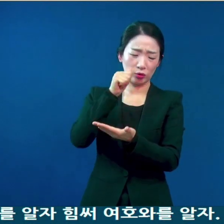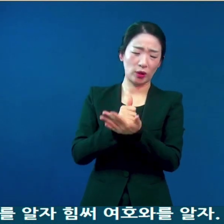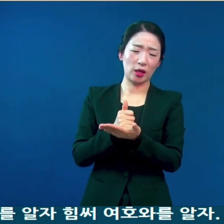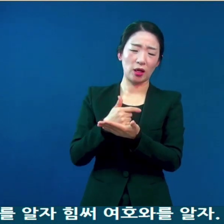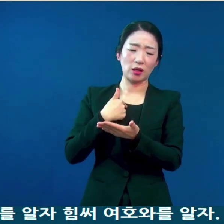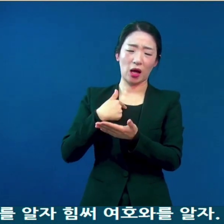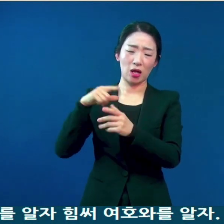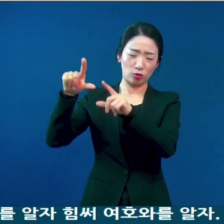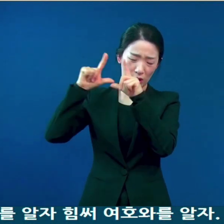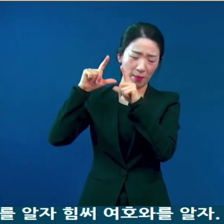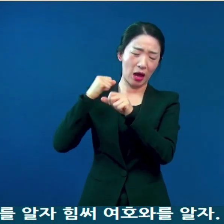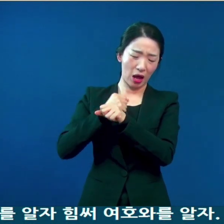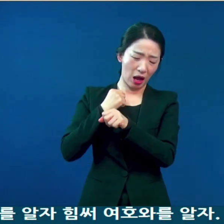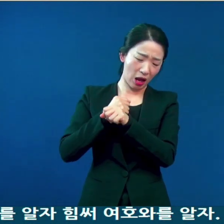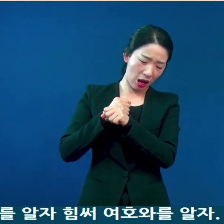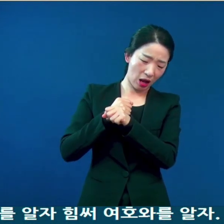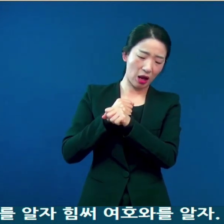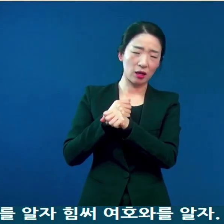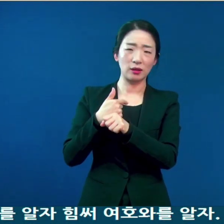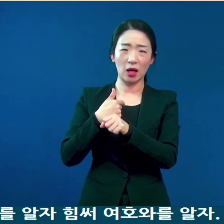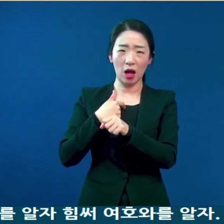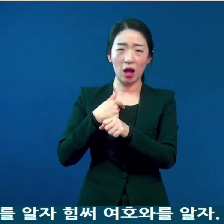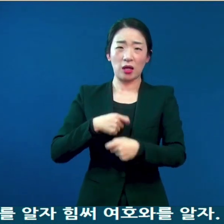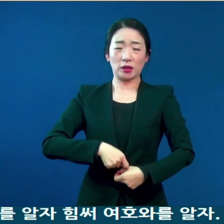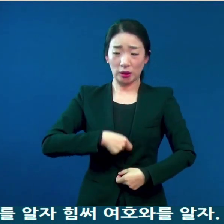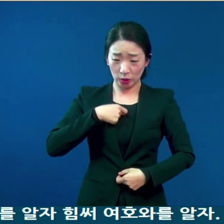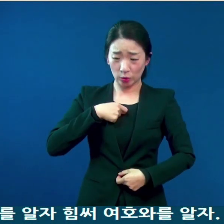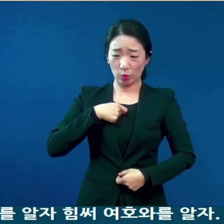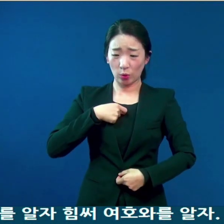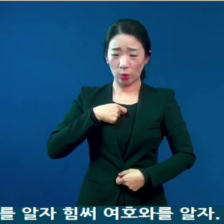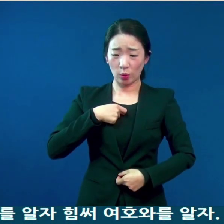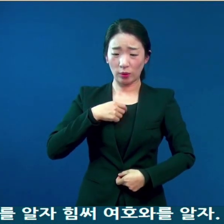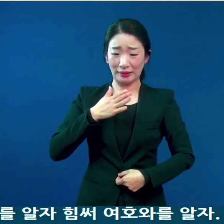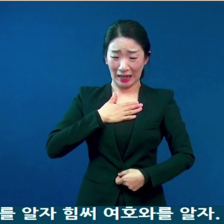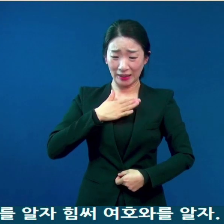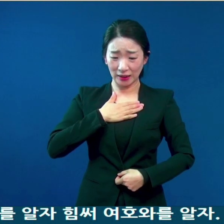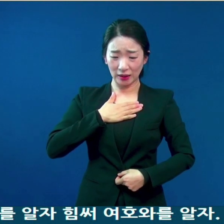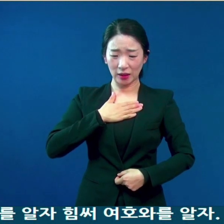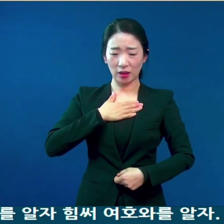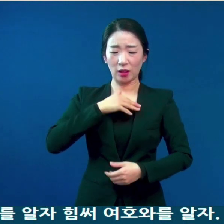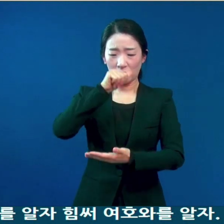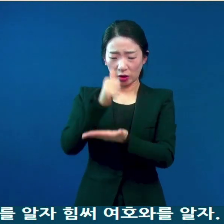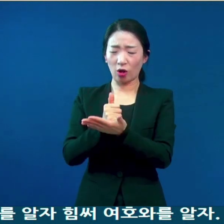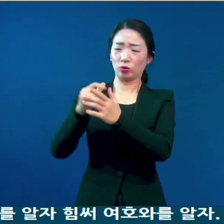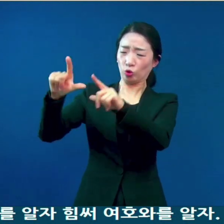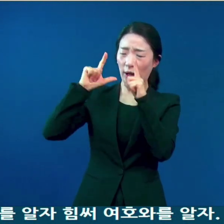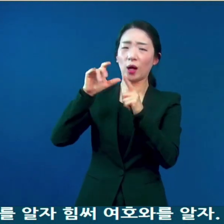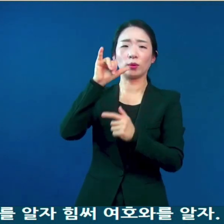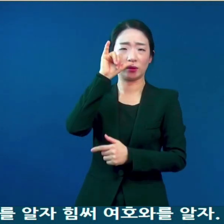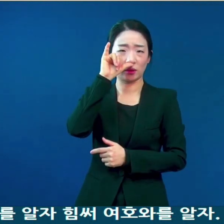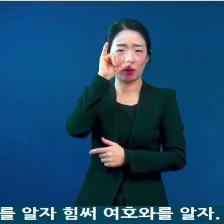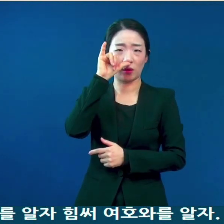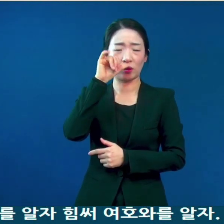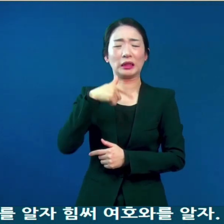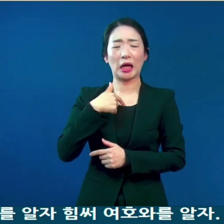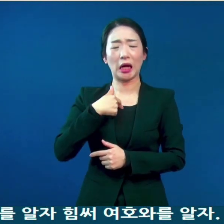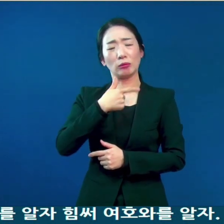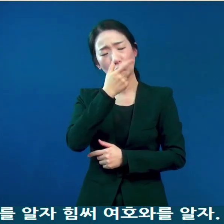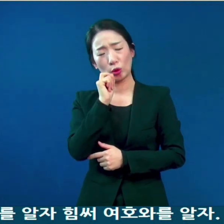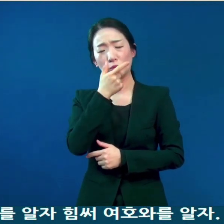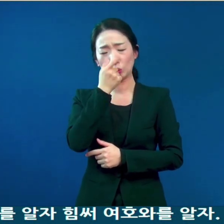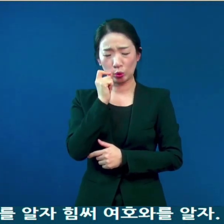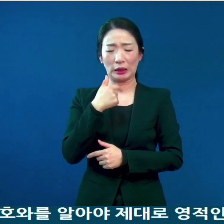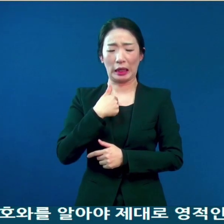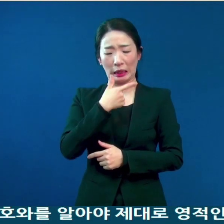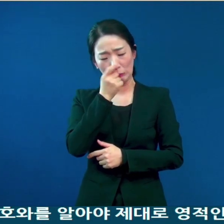나를 정죄할 수 없는데 내가 스스로 나를 정죄해야 된다고, 나는 약한 사람, 나는 부족한 사람이니까